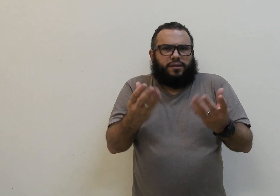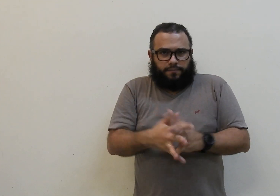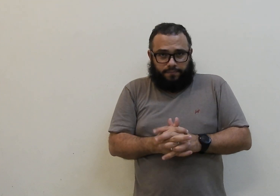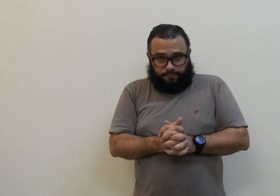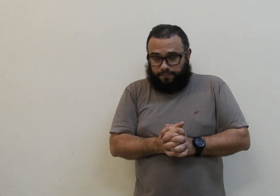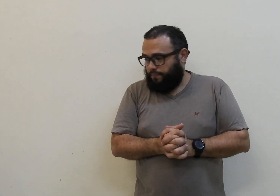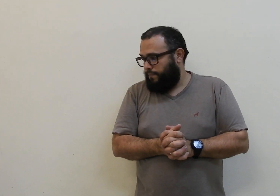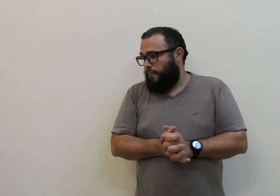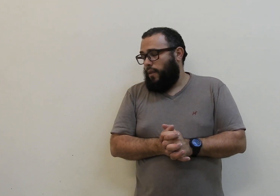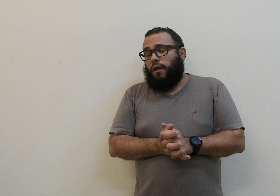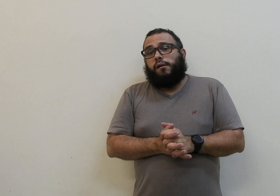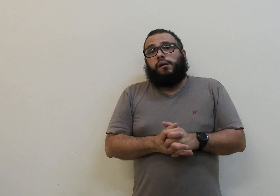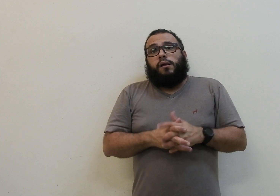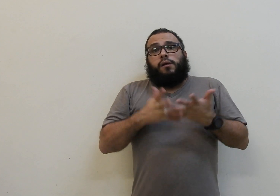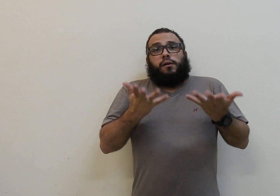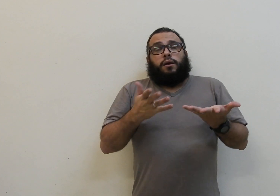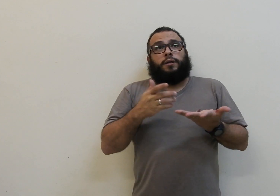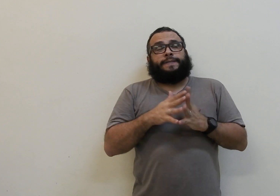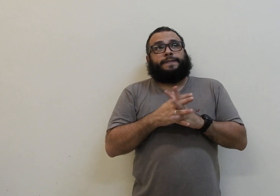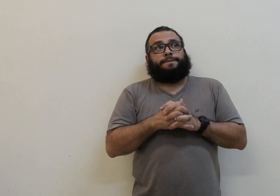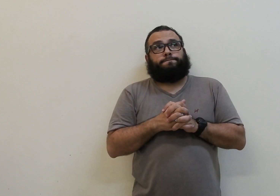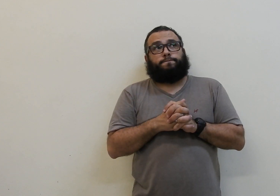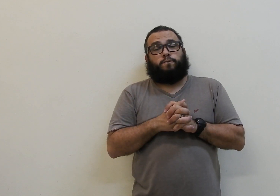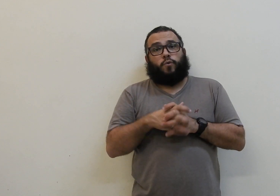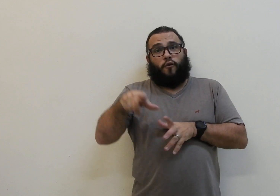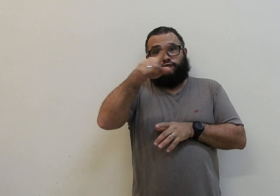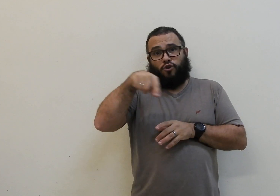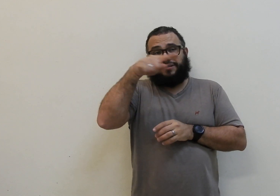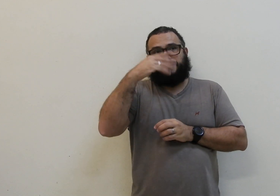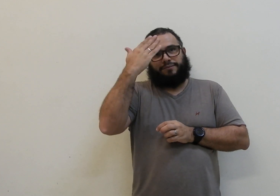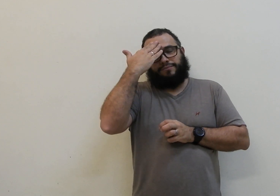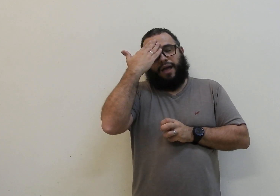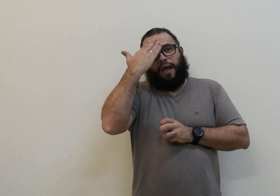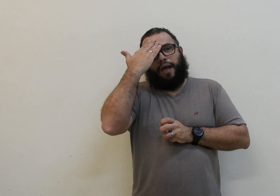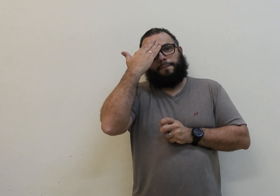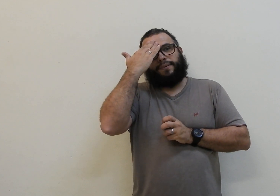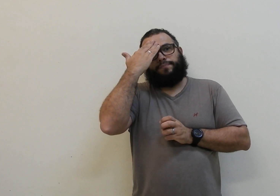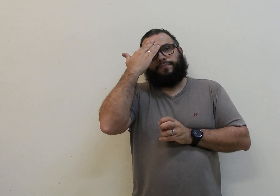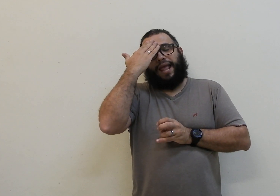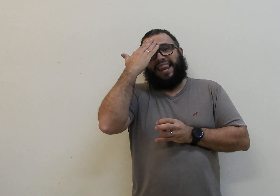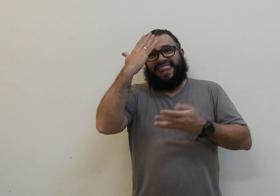gente perdeu, para que vocês consigam, né, não de forma presencial, mas de forma à distância,